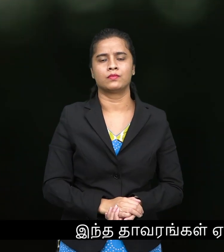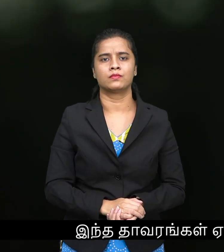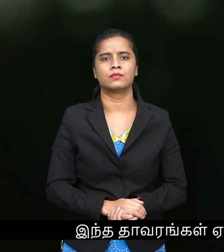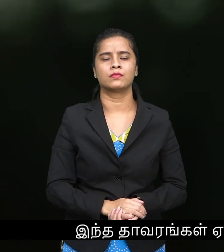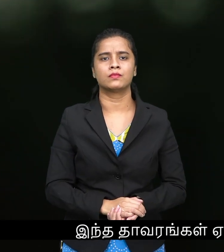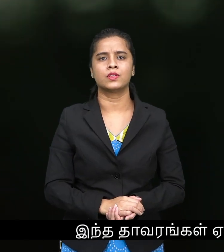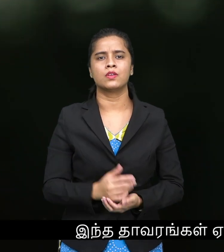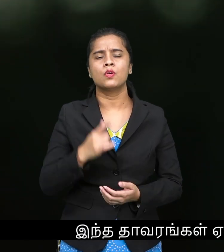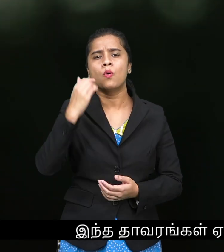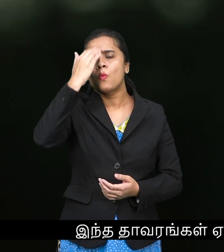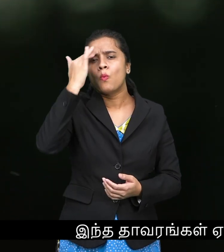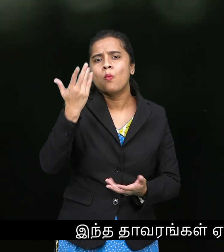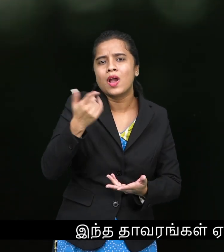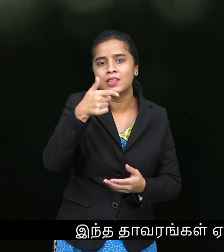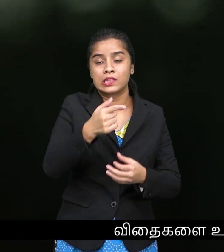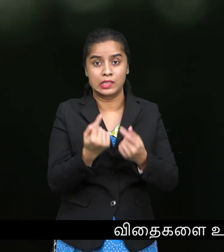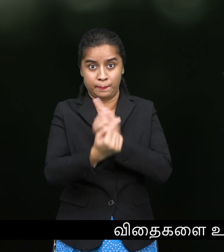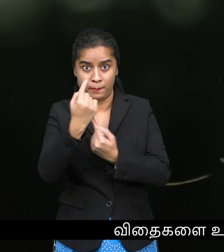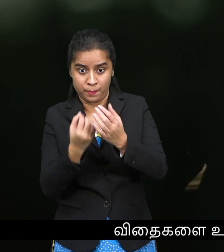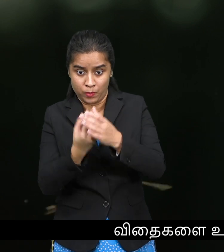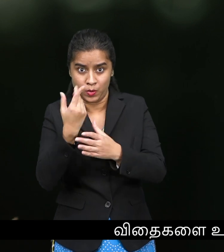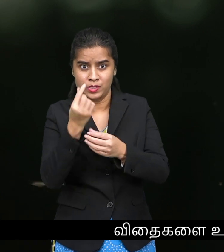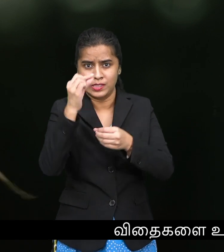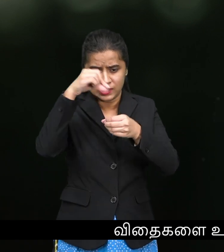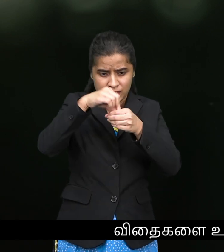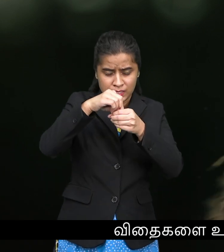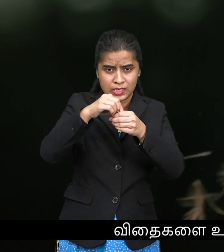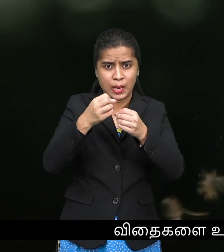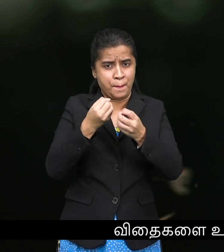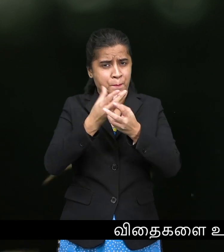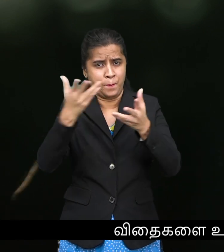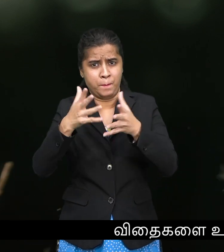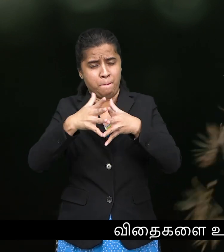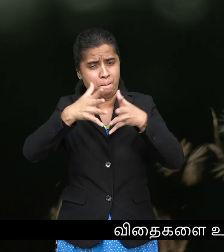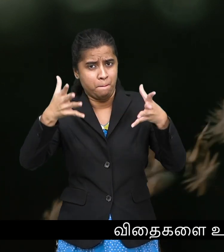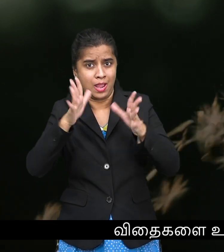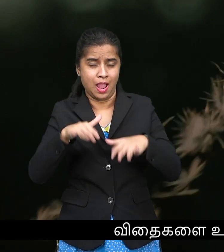இந்த தாவரங்கள் ஏன் அதிக எண்ணிக்கையில் விதைகளை உற்பத்தி செய்கின்றன?